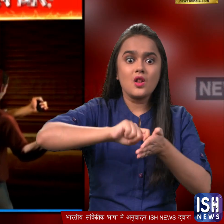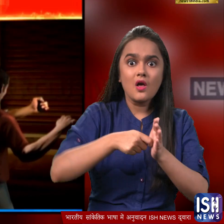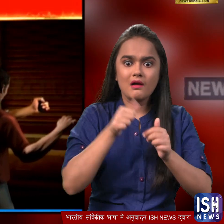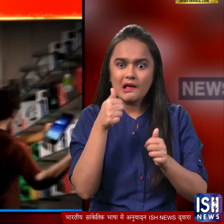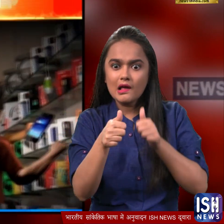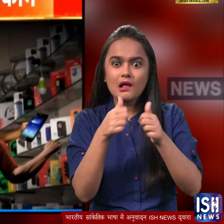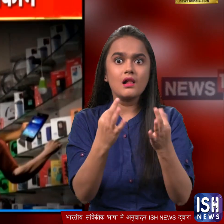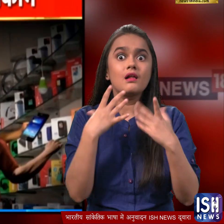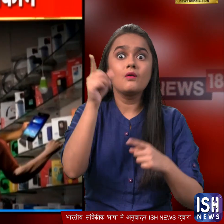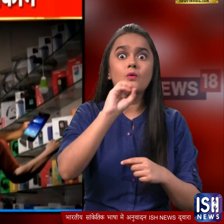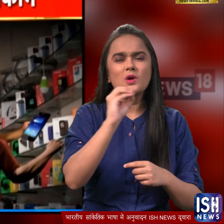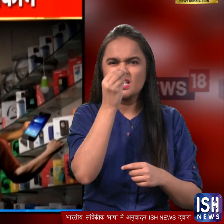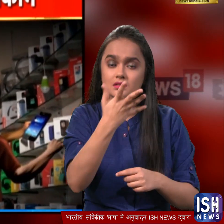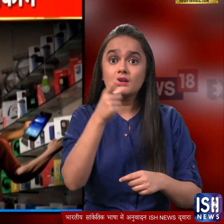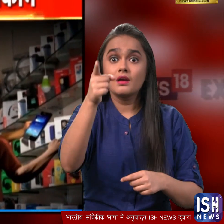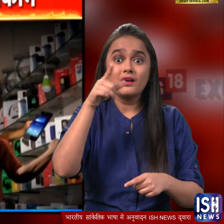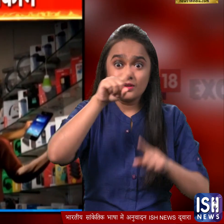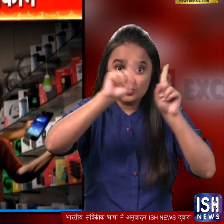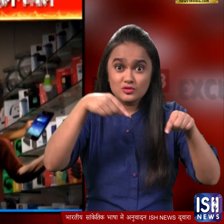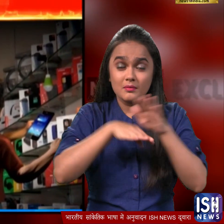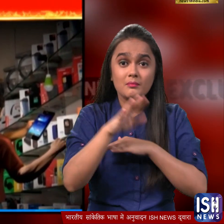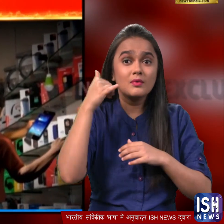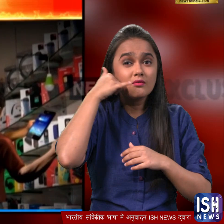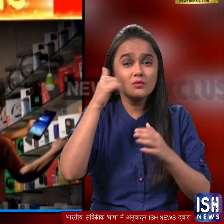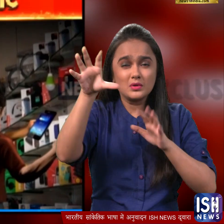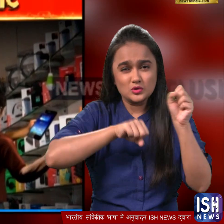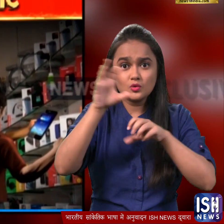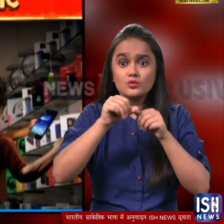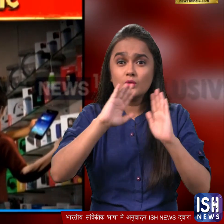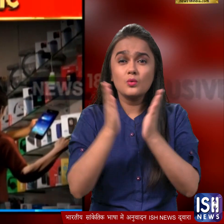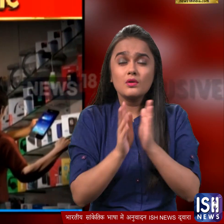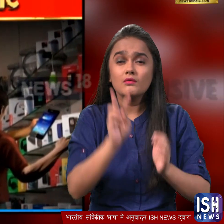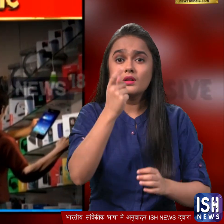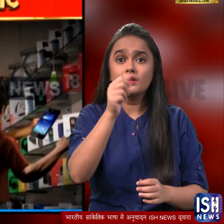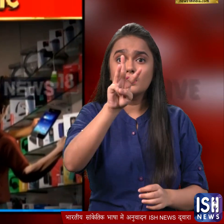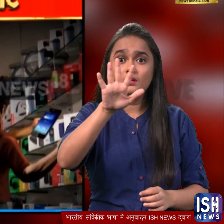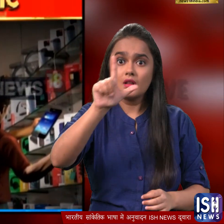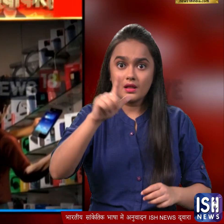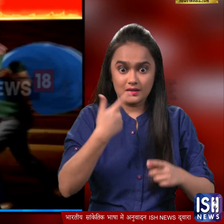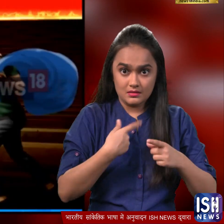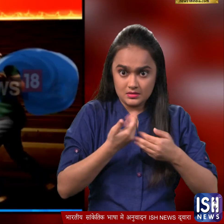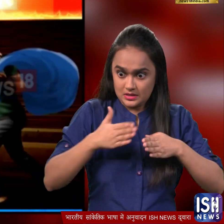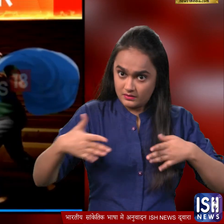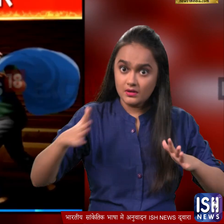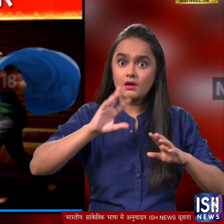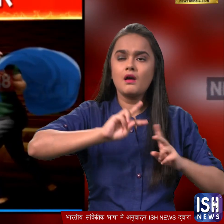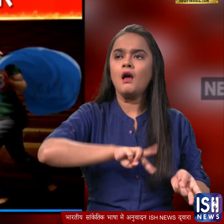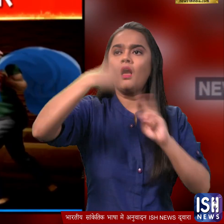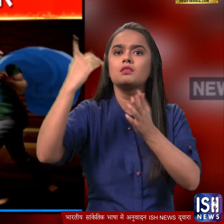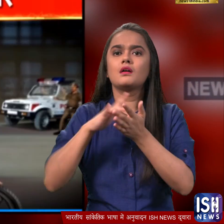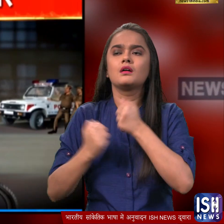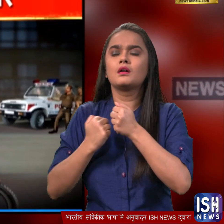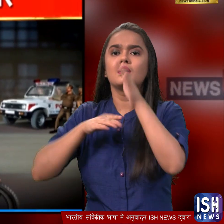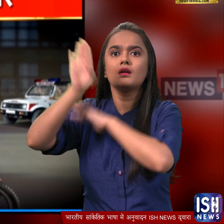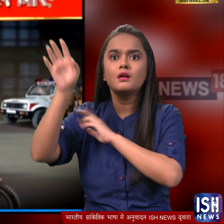लॉक सिस्टम नहीं था। इन लोगों ने दुकान से करीब 35 लाख के मोबाइल चोरी किए थे, जिन्हें वो आपस में बांटते और फिर दूसरे शहर में